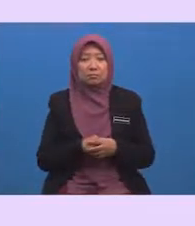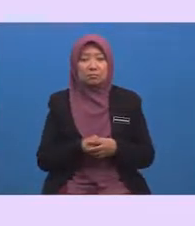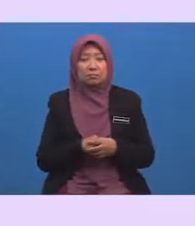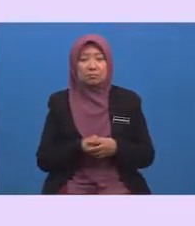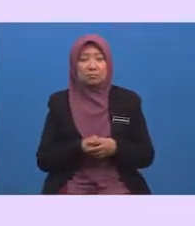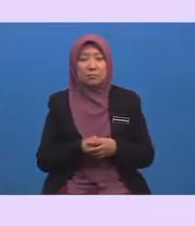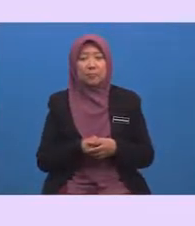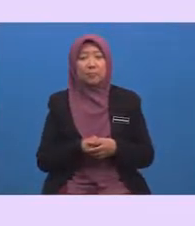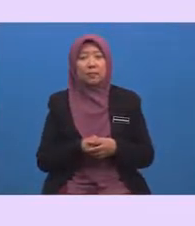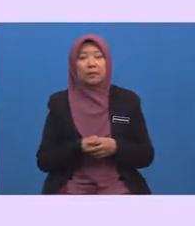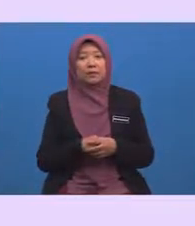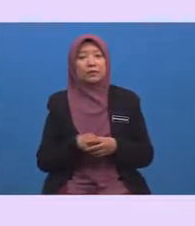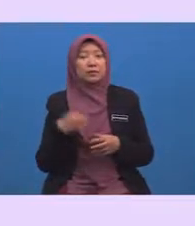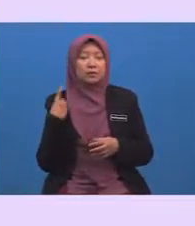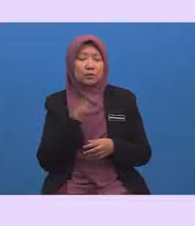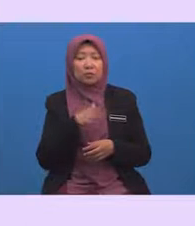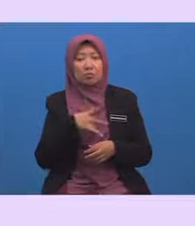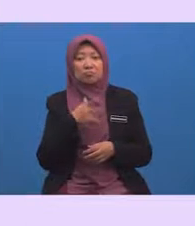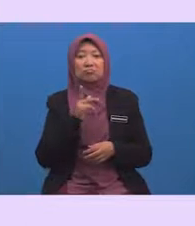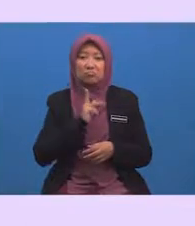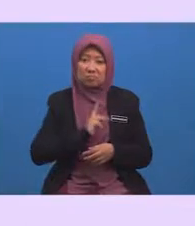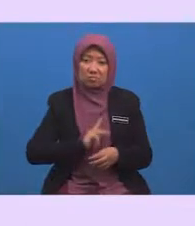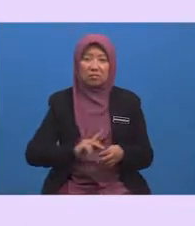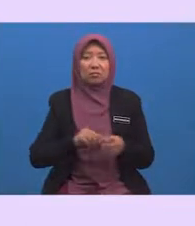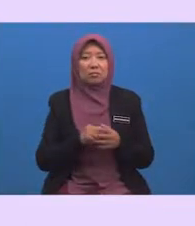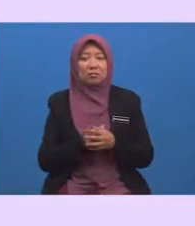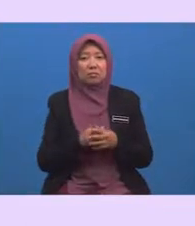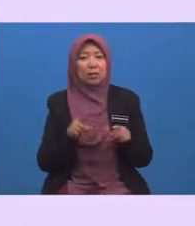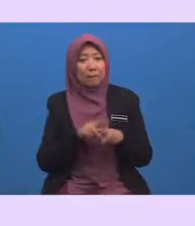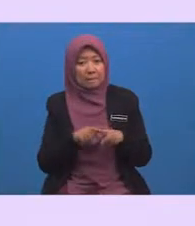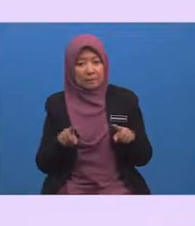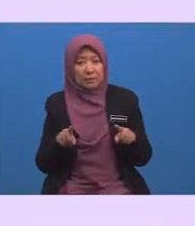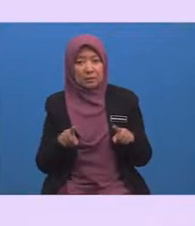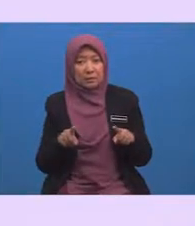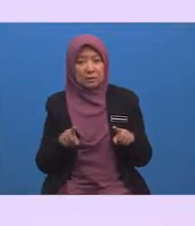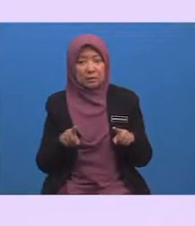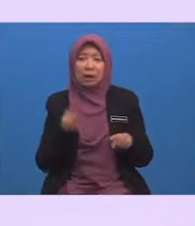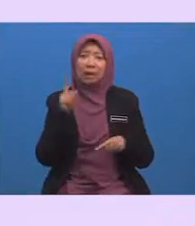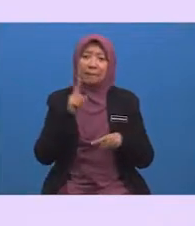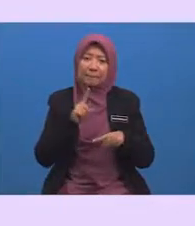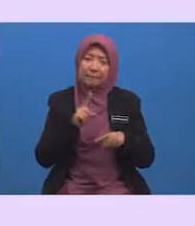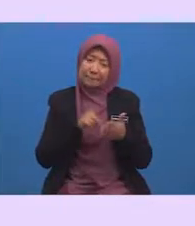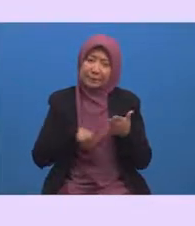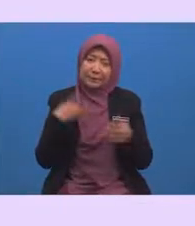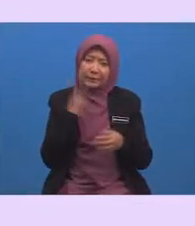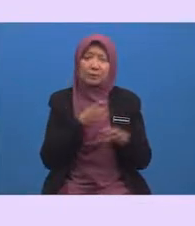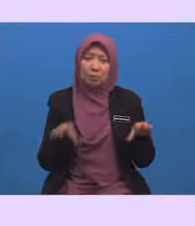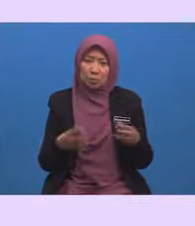Ya, kita rasa kasihan kepada mereka. Tapi, apa tindakan